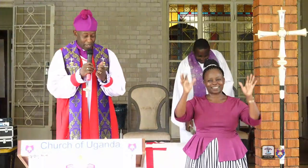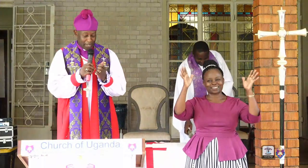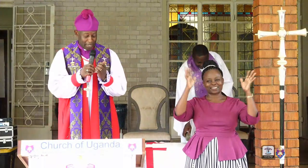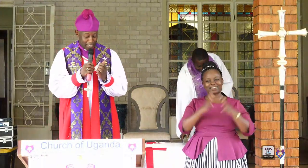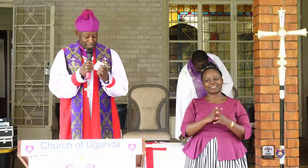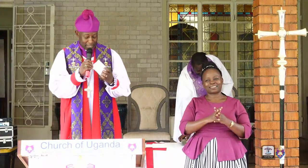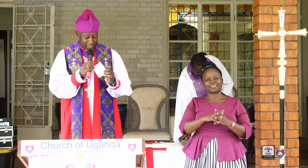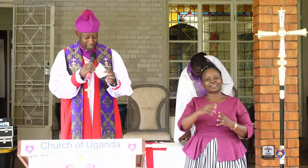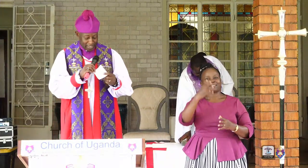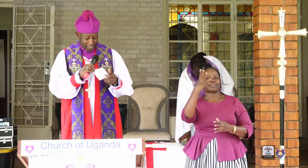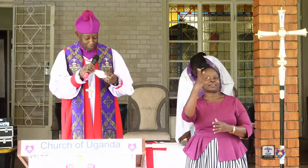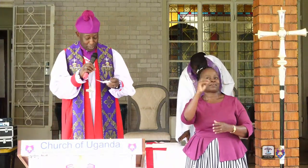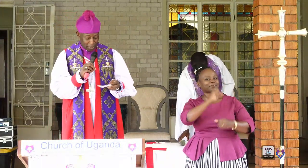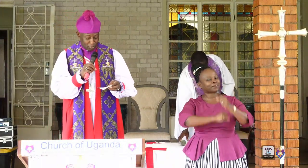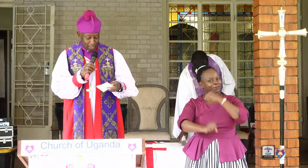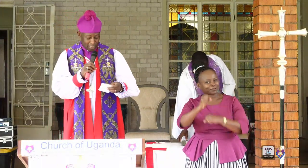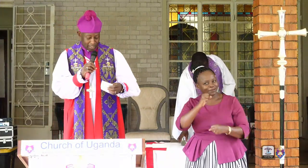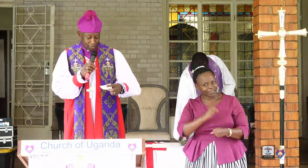Miaka anaye